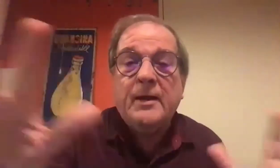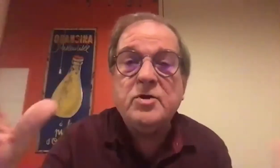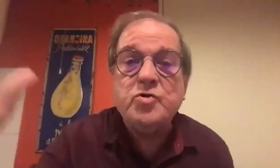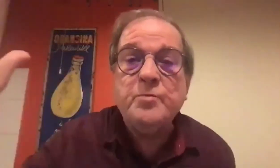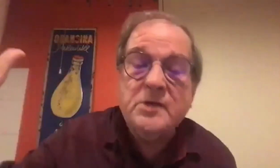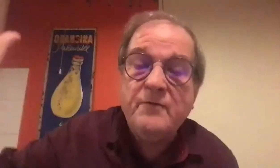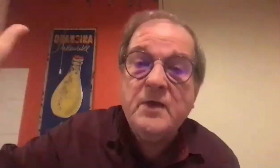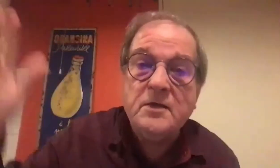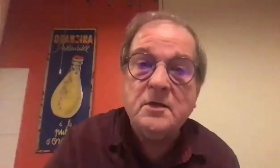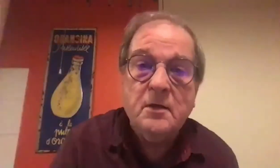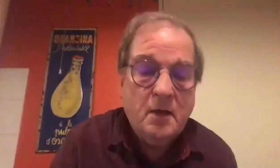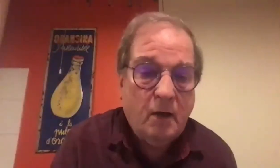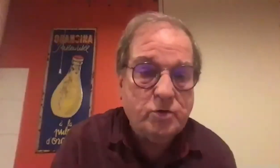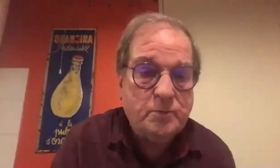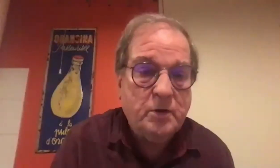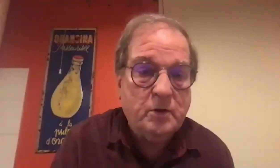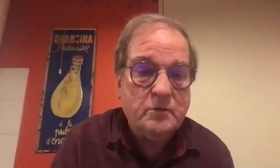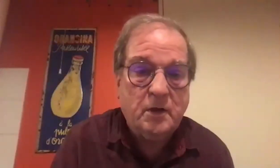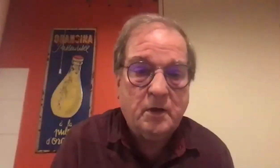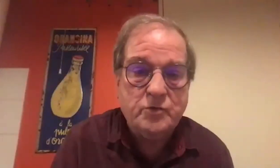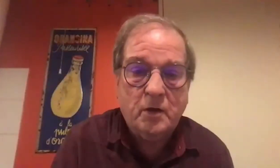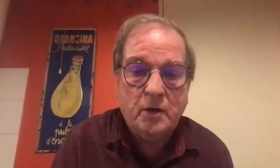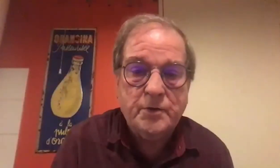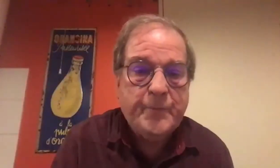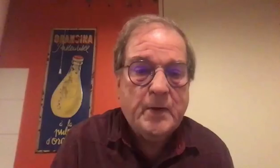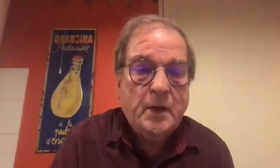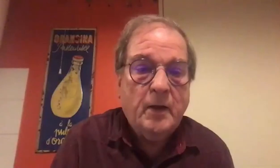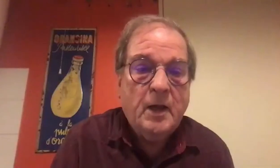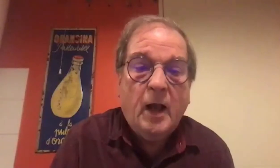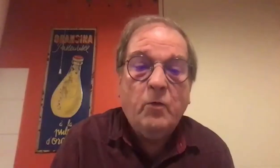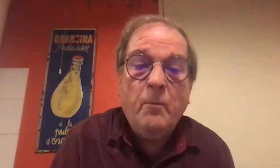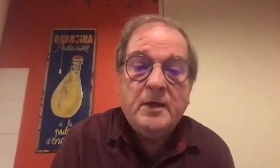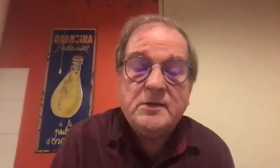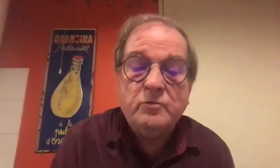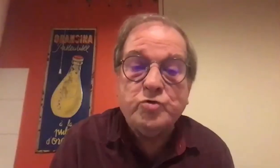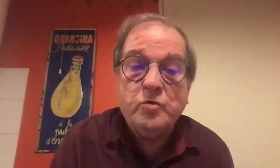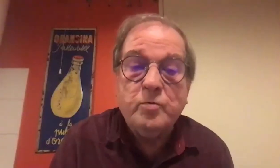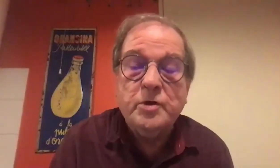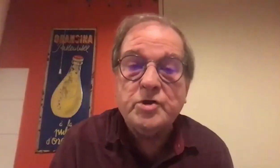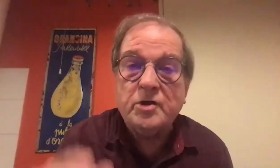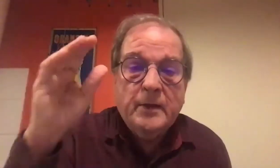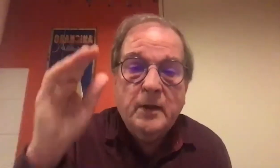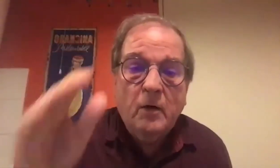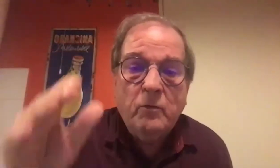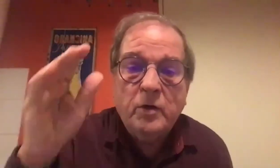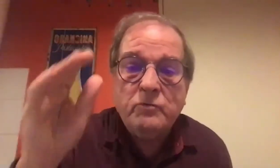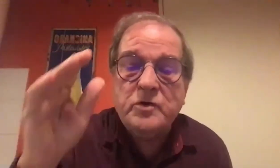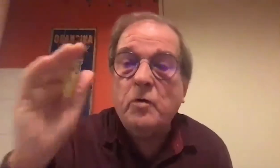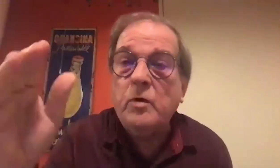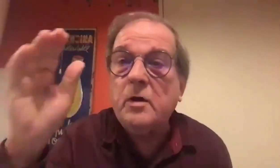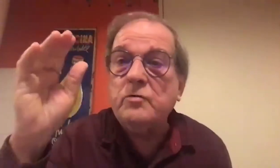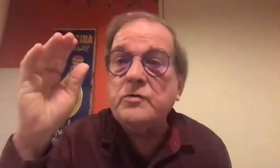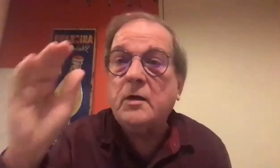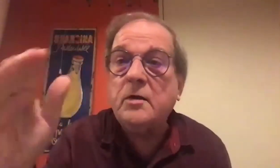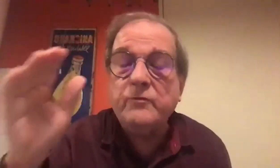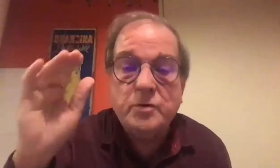uma aparente subserviência aos modelos internacionais. A compreensão dos comunistas não se encontra nos arquivos de